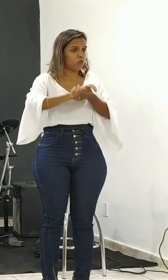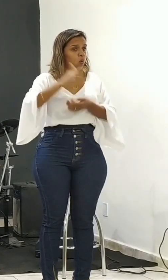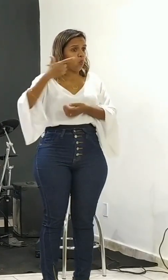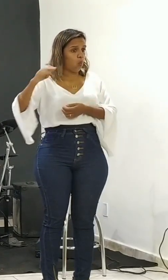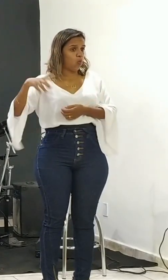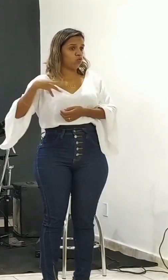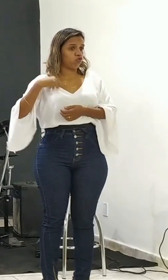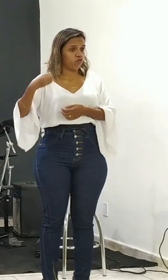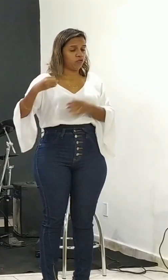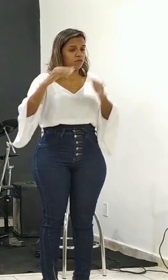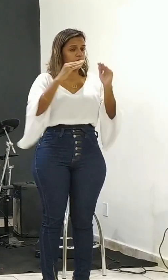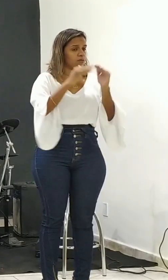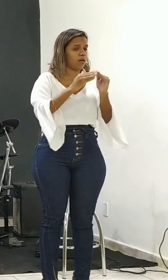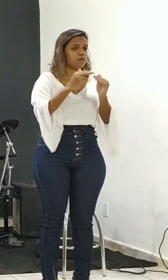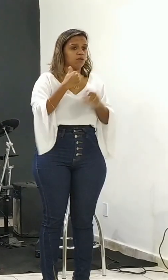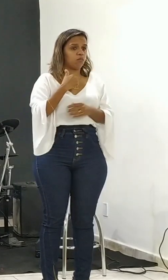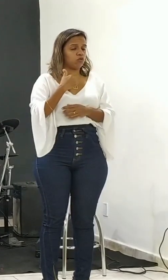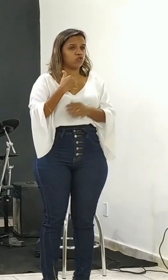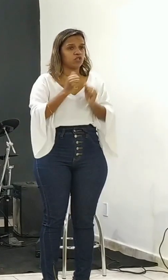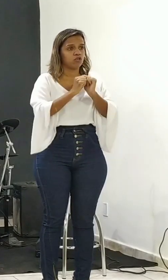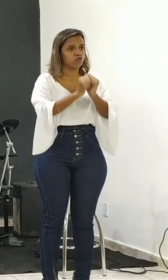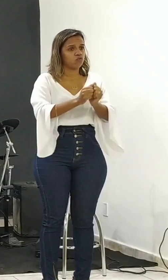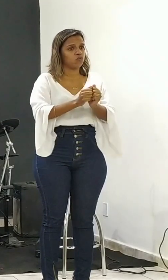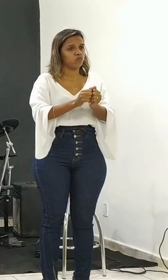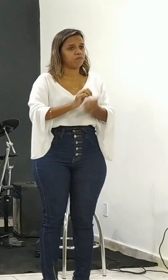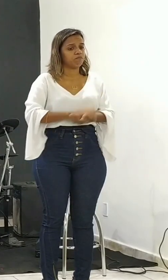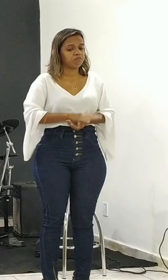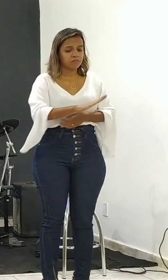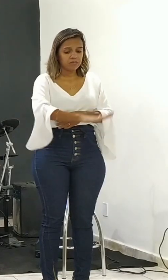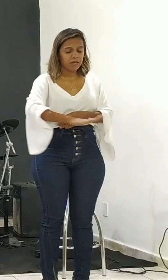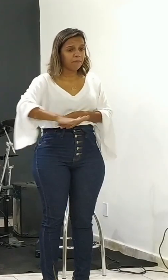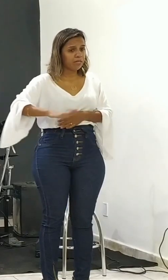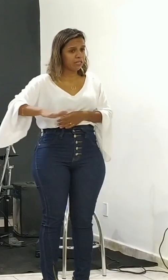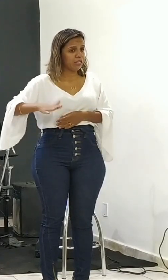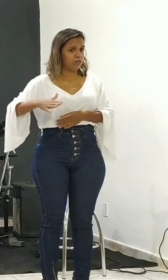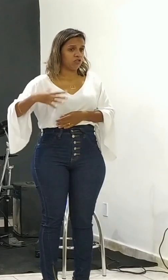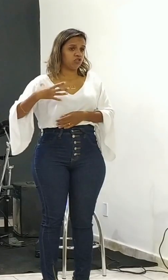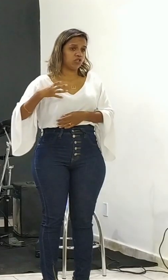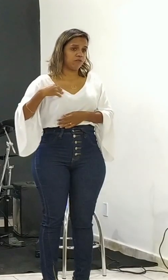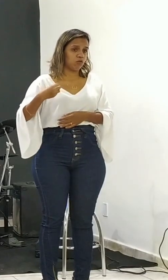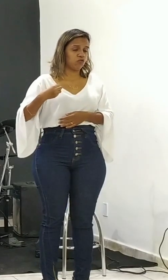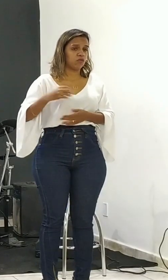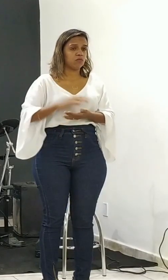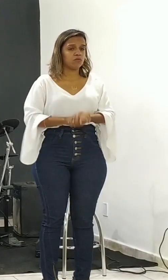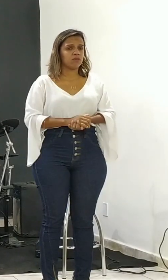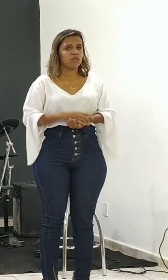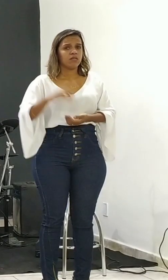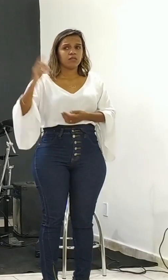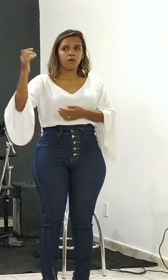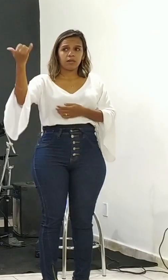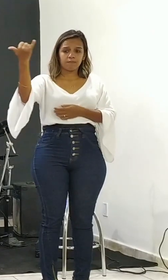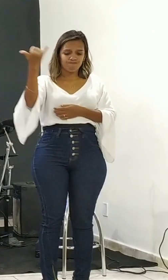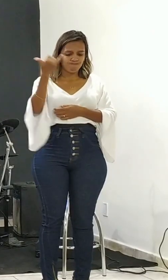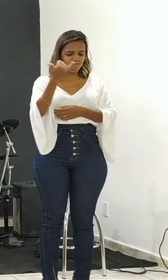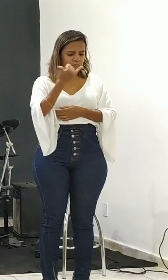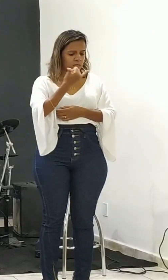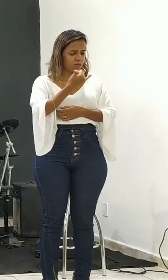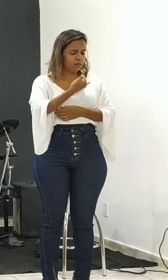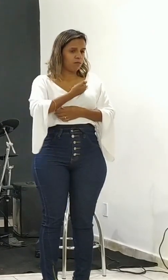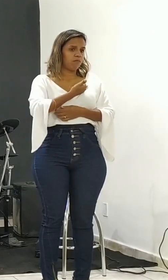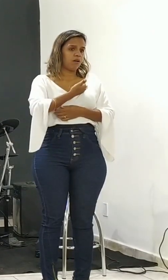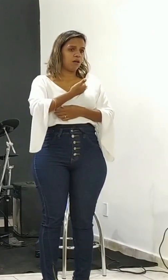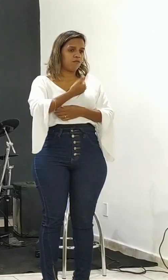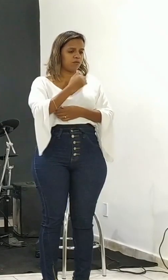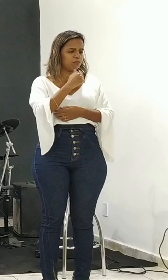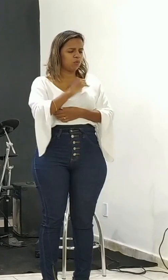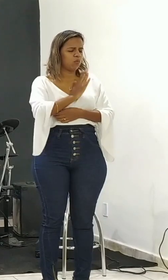filhos em casa, não podia estar comigo, eles eram bem pequenos. E aquela palavra começou a entrar no meu coração e